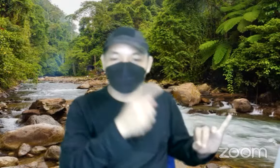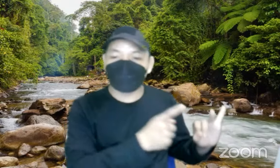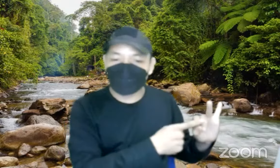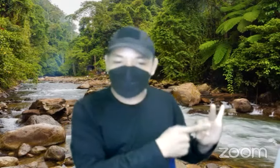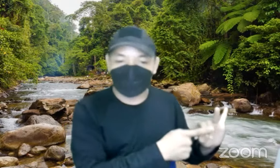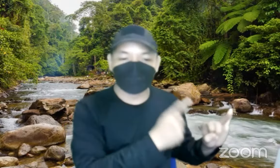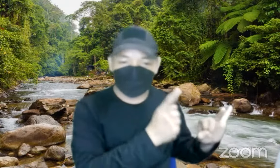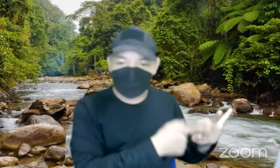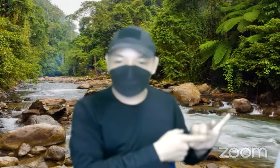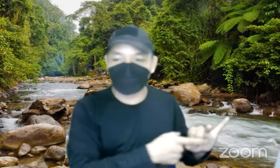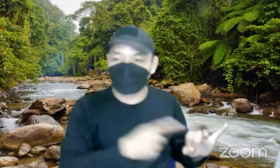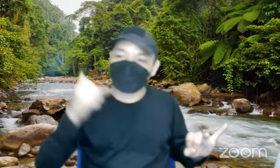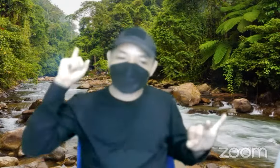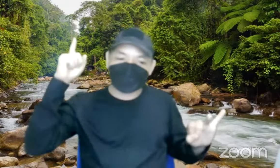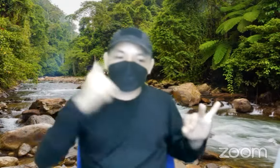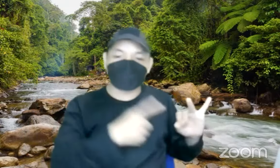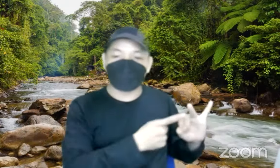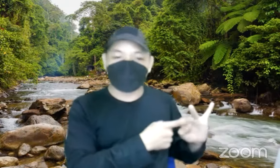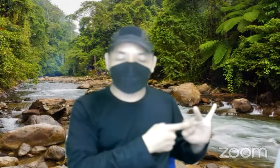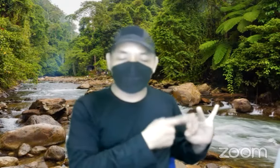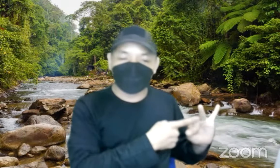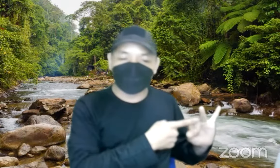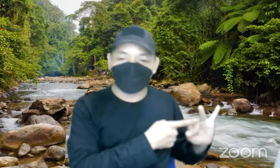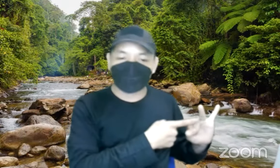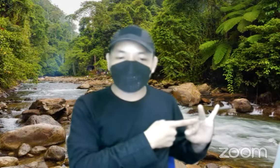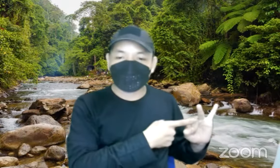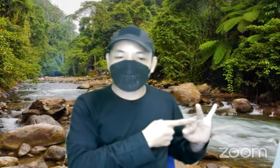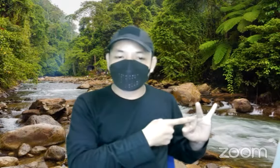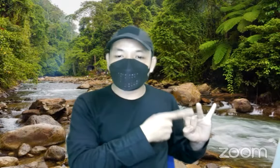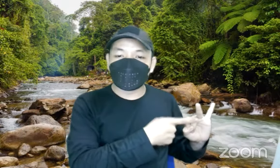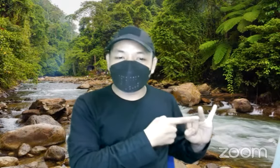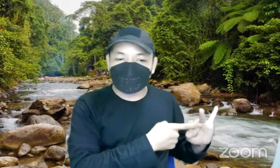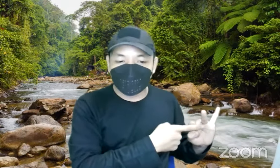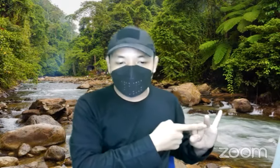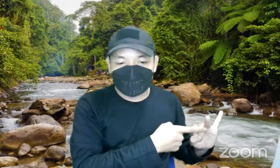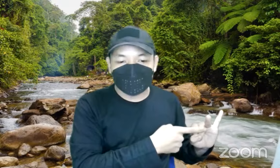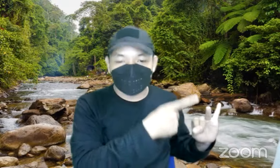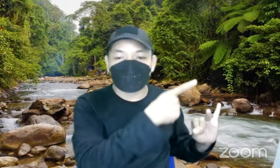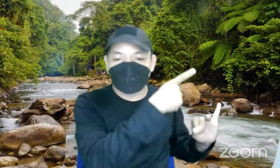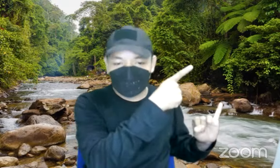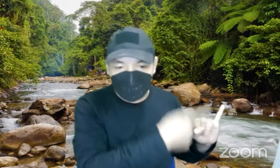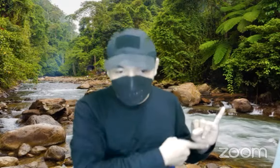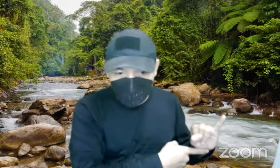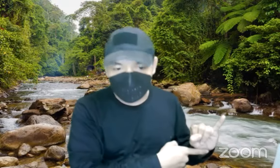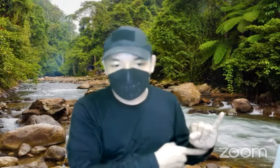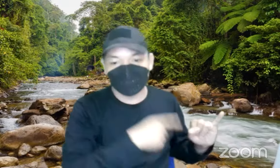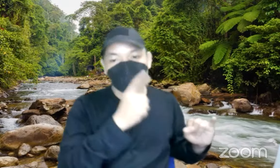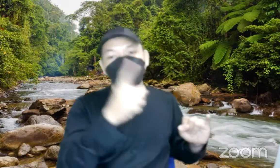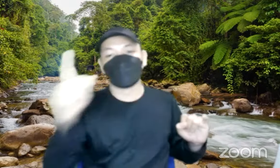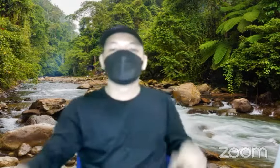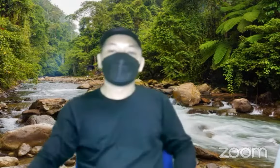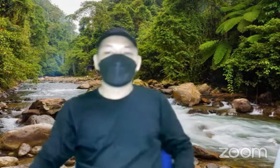အဲ့ဒါဟာအရေးကြီးပါတယ်စကားဆာအနေနဲ့ပို့ပြီးတော့ပိတ်ဆို့ခံထိဖို့လမ်းကြောင်းတွေပေါ်လာနိုင်ပါတယ်ဆိုတာပြောရတာ